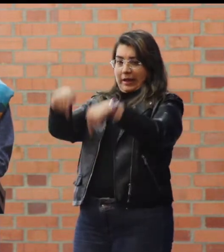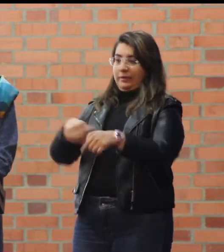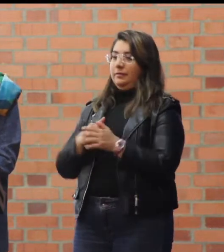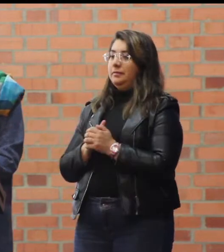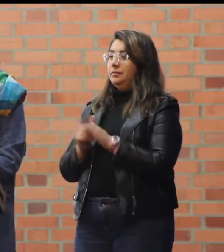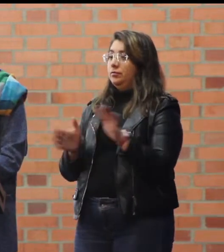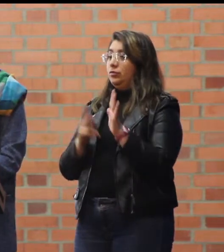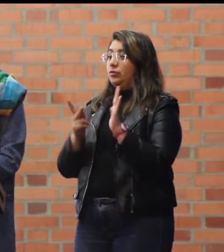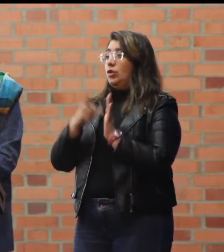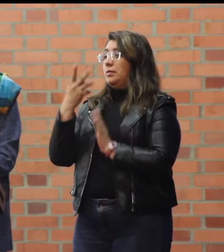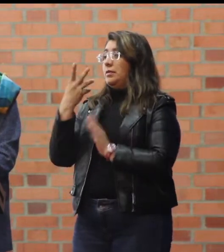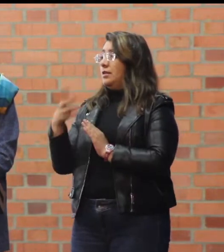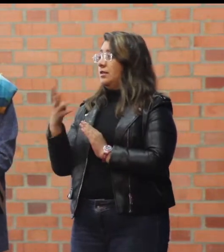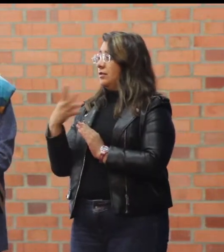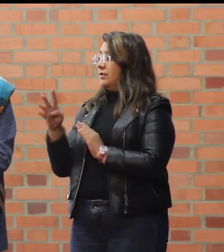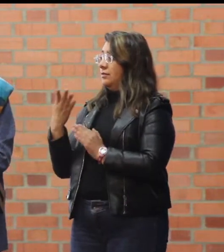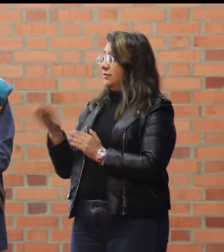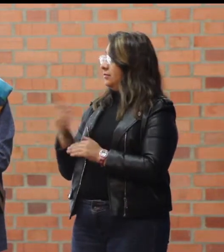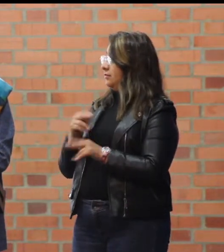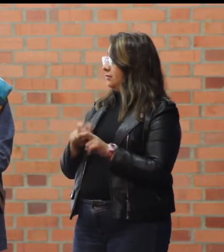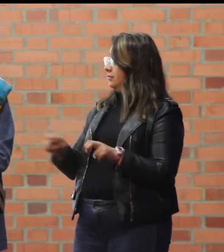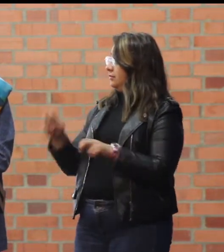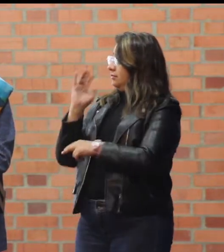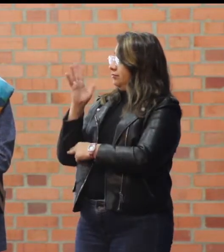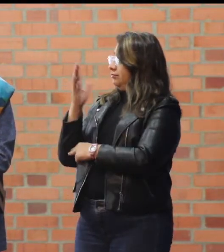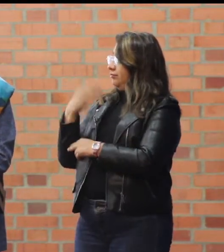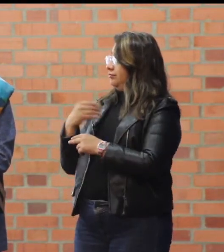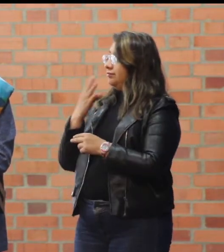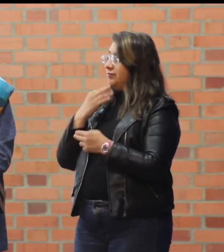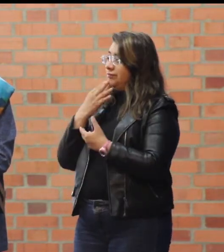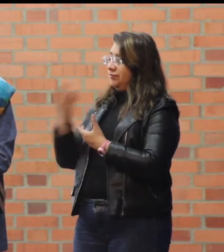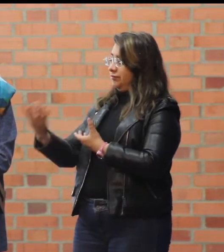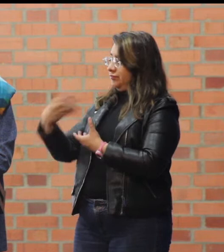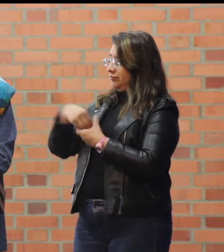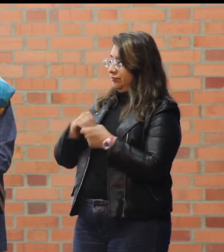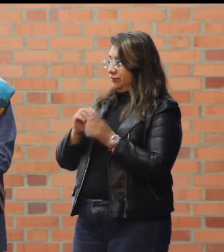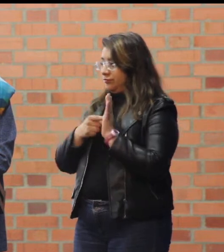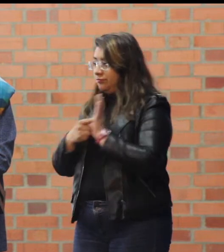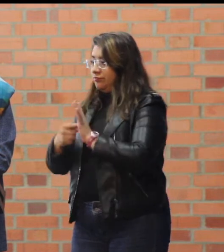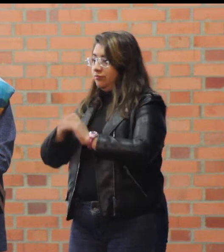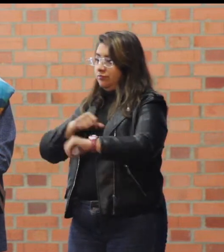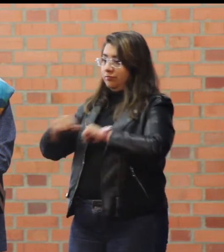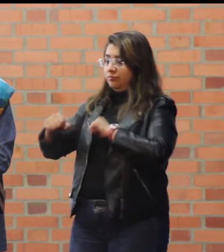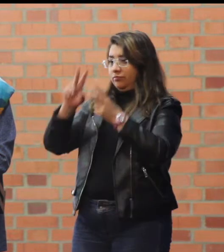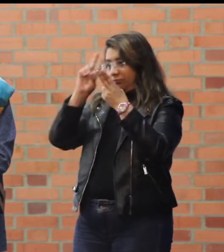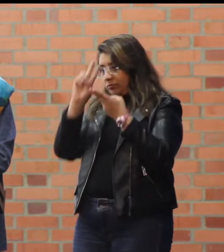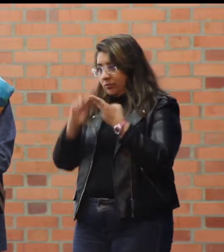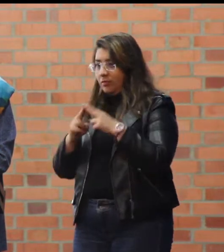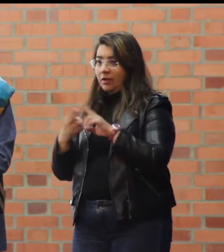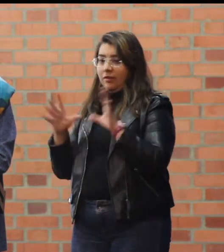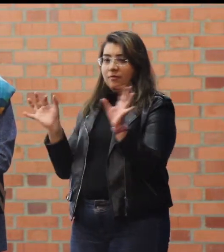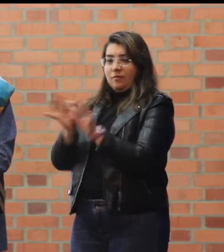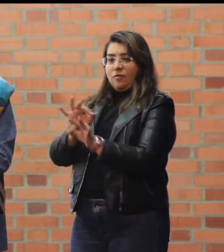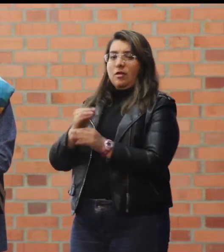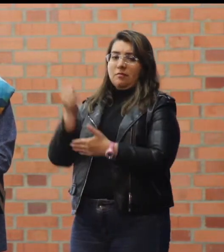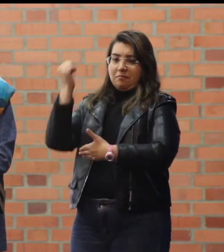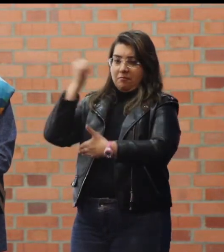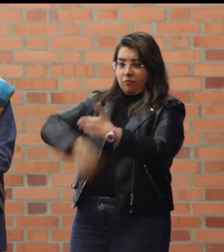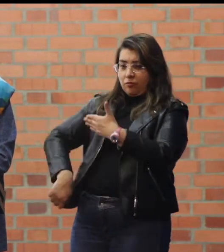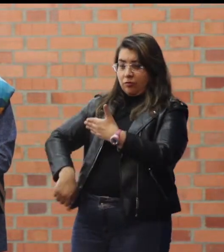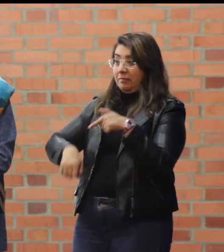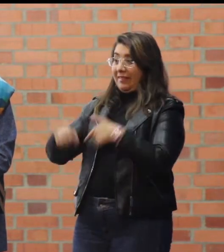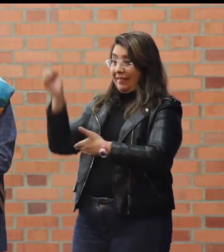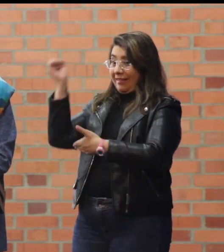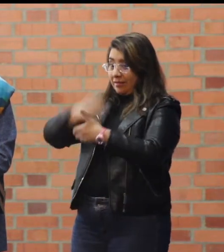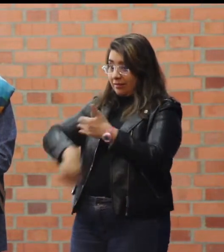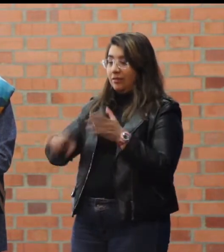nuestra revista la boletina anual dedicó su tercera edición al tema del aborto revisitándolo